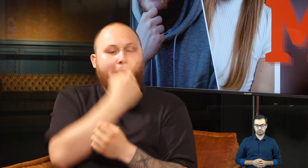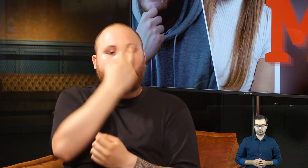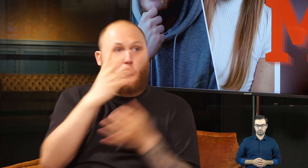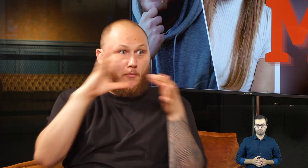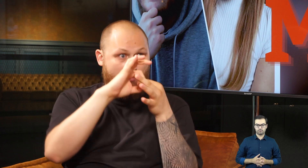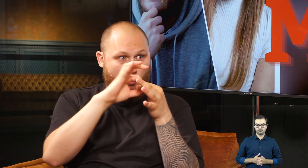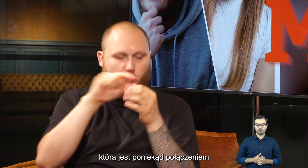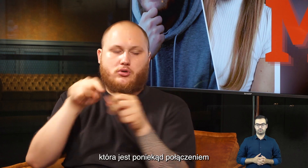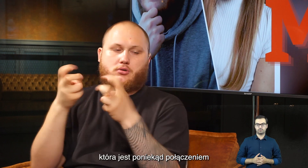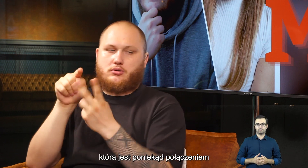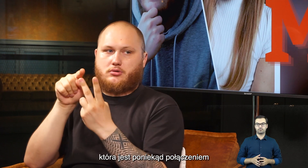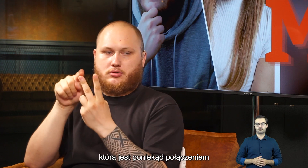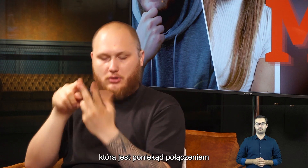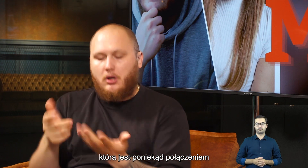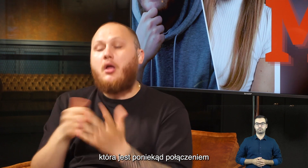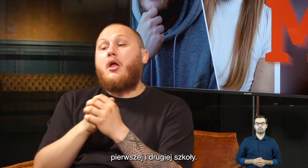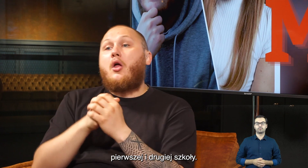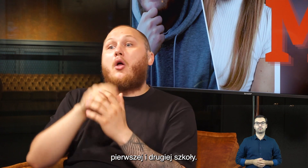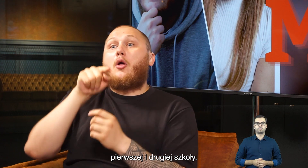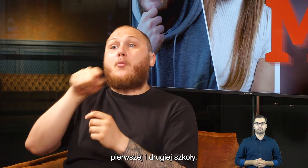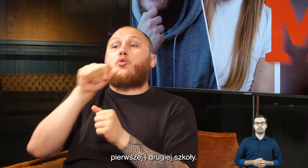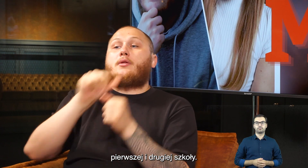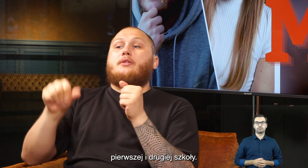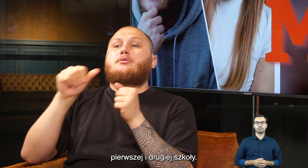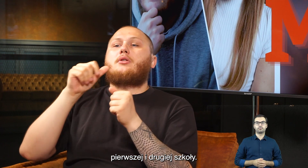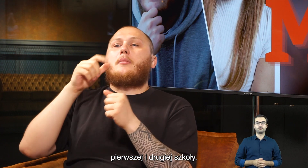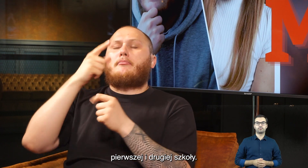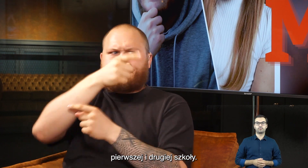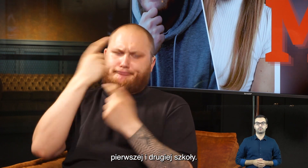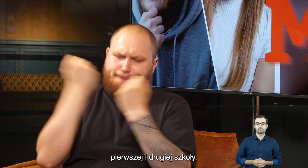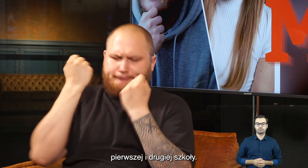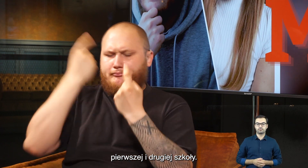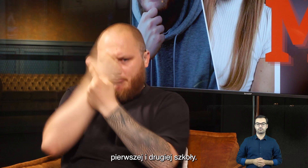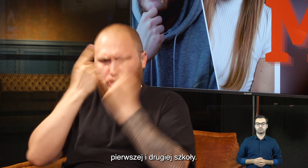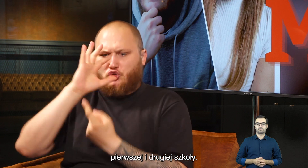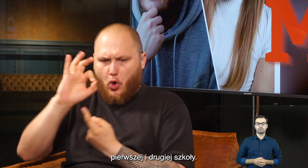szkołę, która jest jakby poniekąd połączeniem pierwszej i drugiej szkoły.